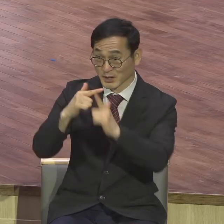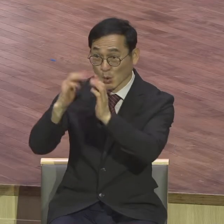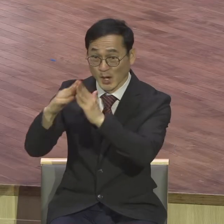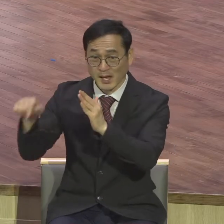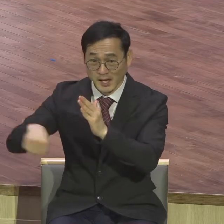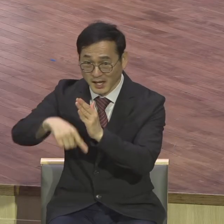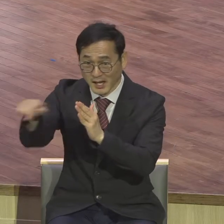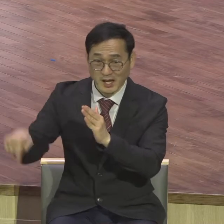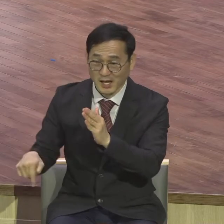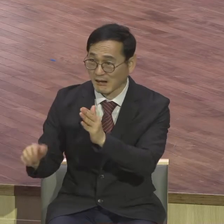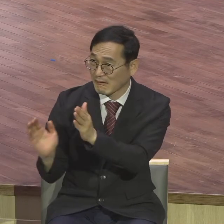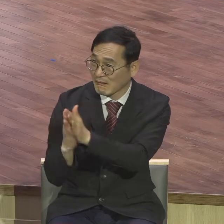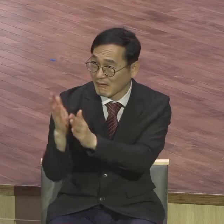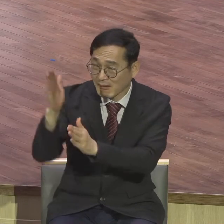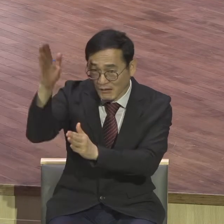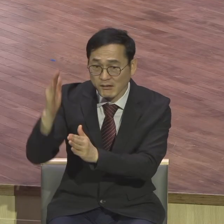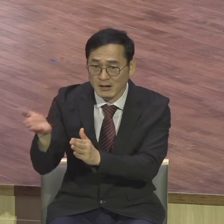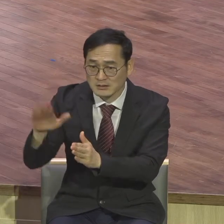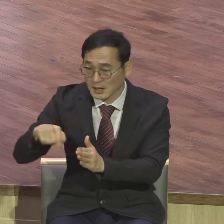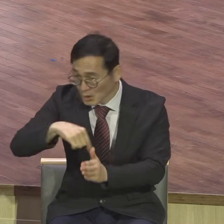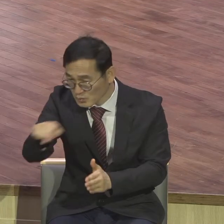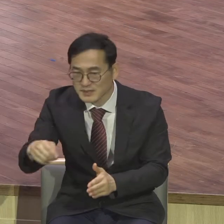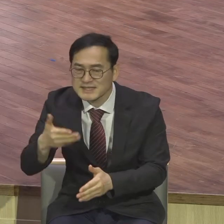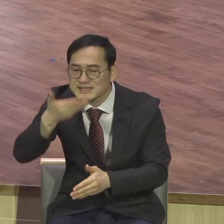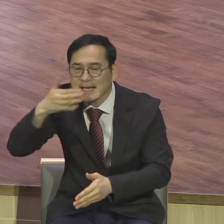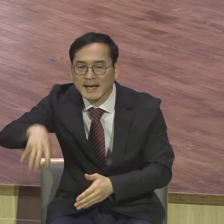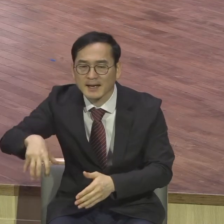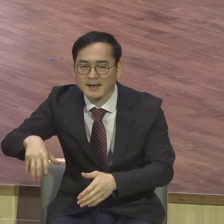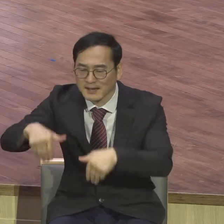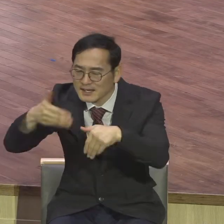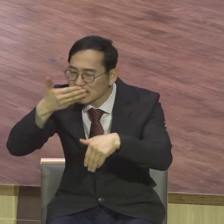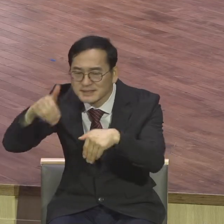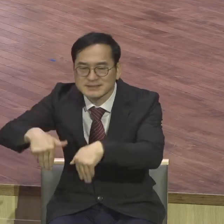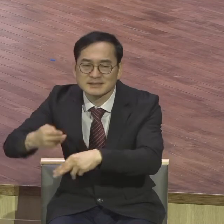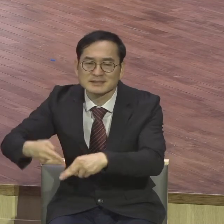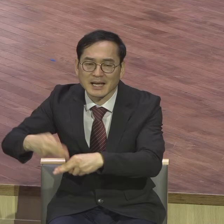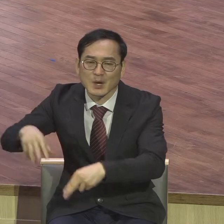교회가 교회 형태를 갖춰놓고 끝 밖에는 레스토랑.